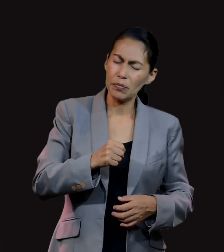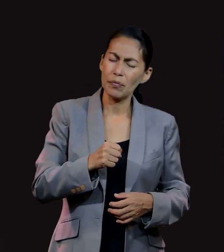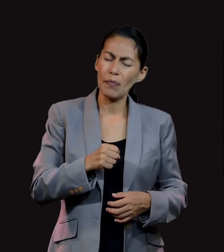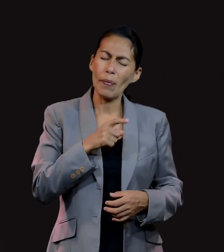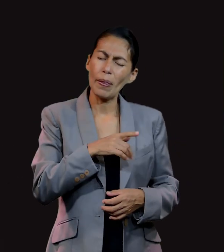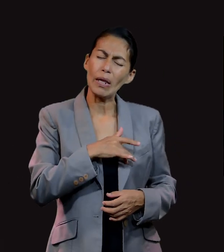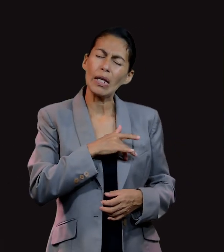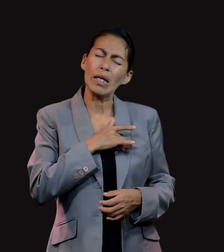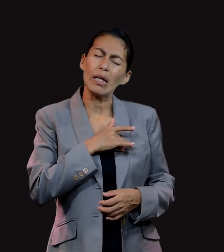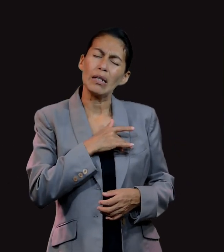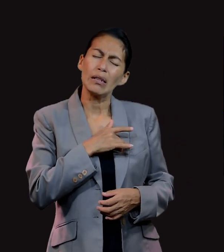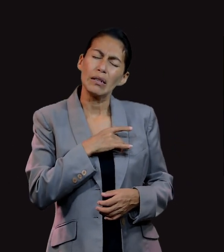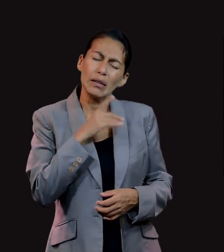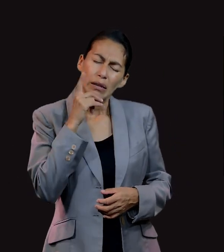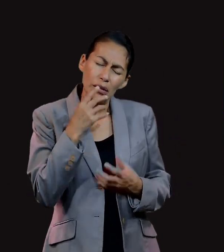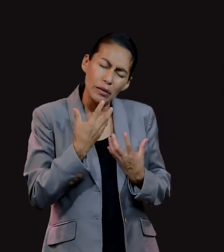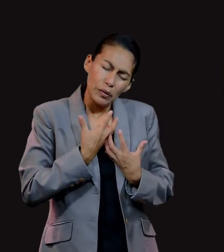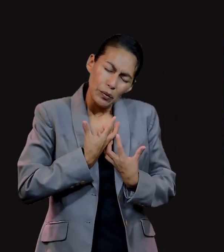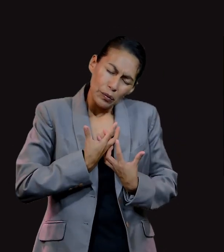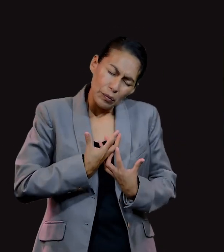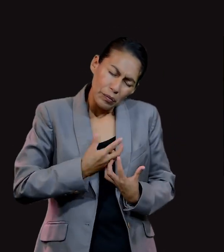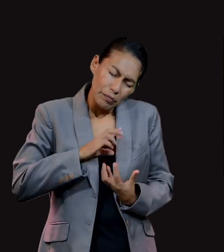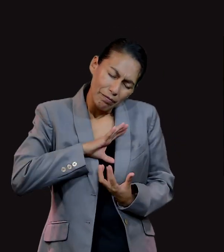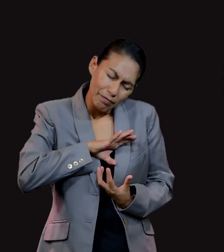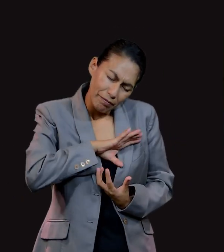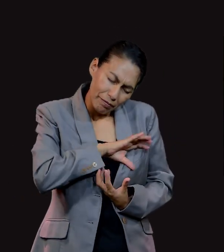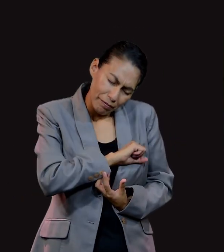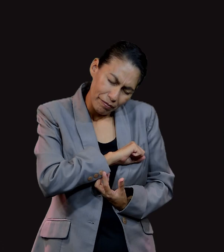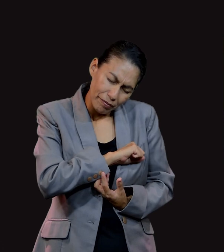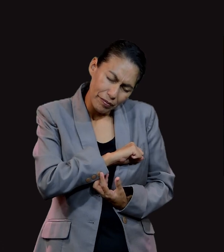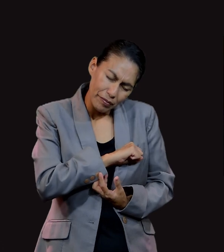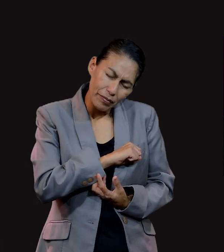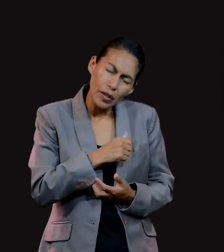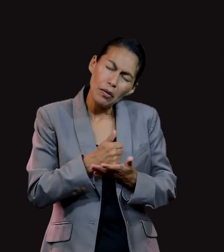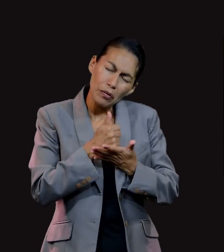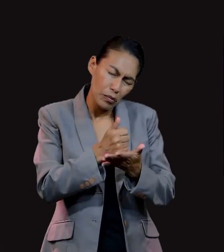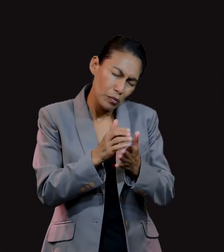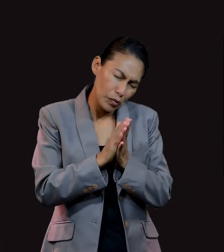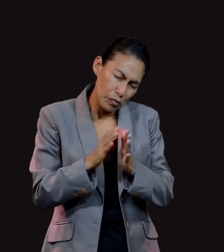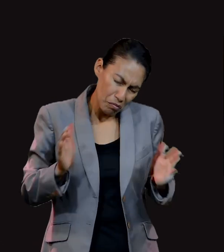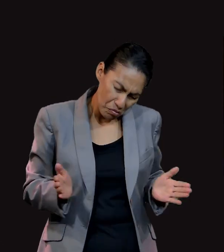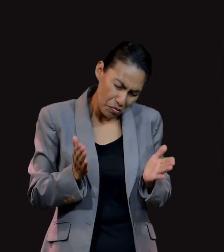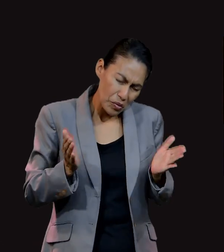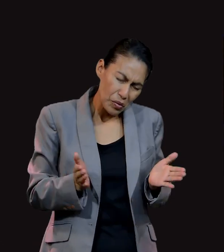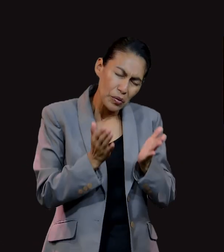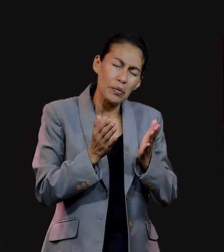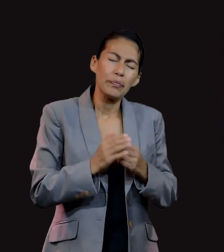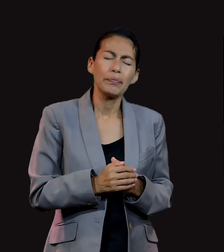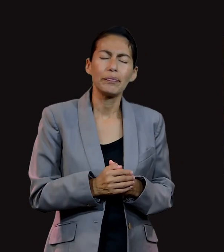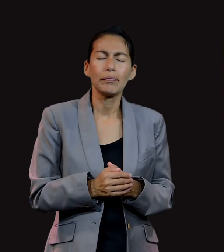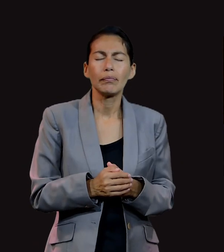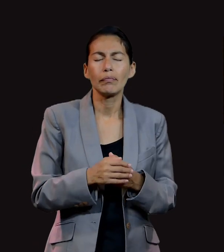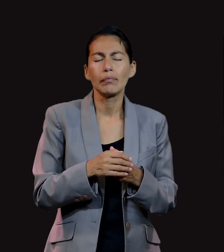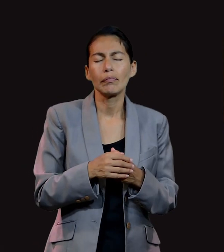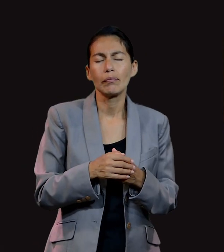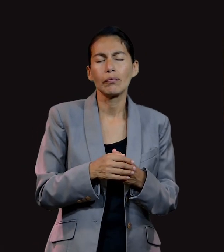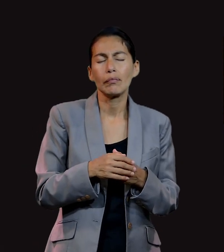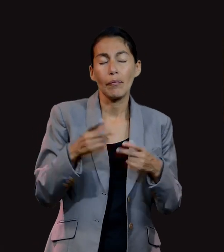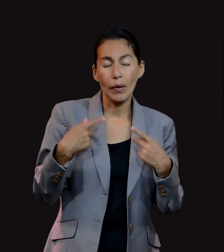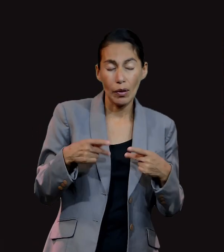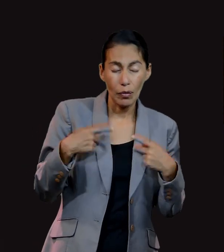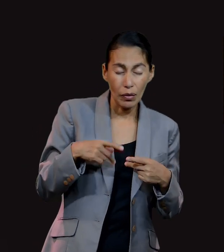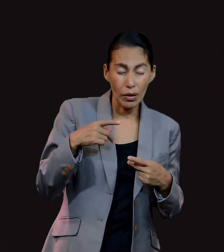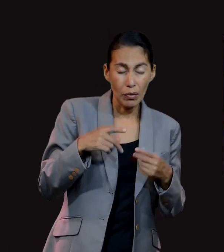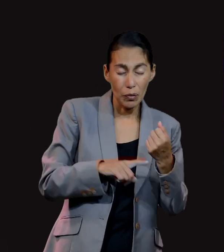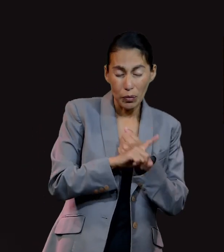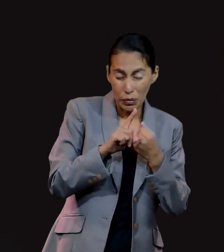experimentando Esa pérdida de un ser amado Señor Oramos por aquellos Que están pasando problemas